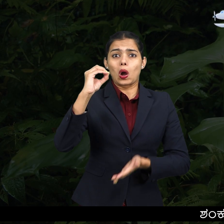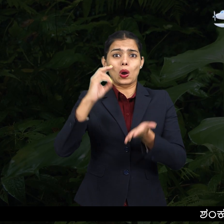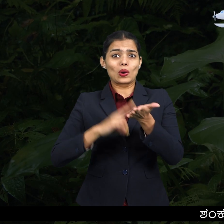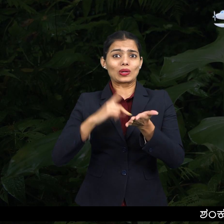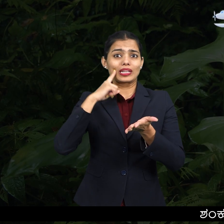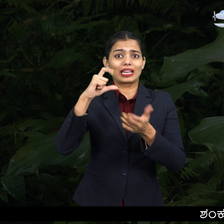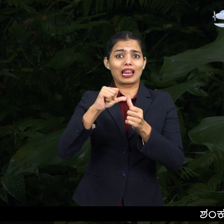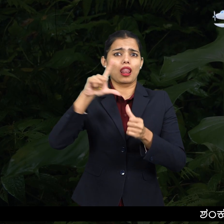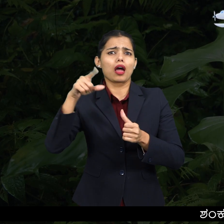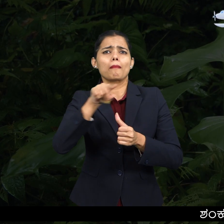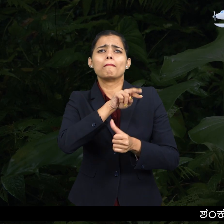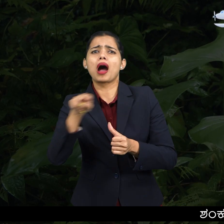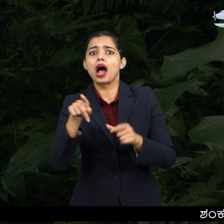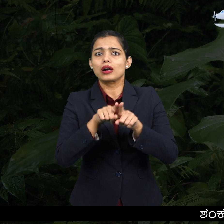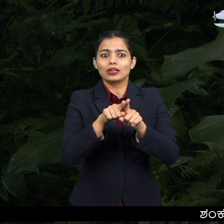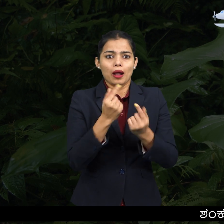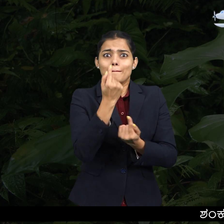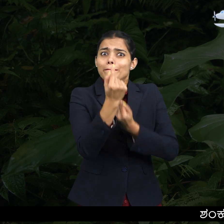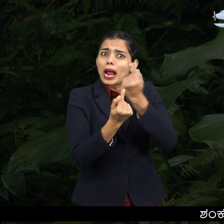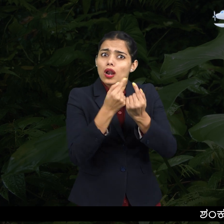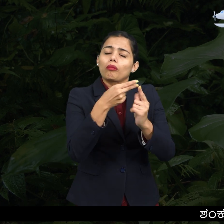ಶಂಕು ಆಕಾರ,